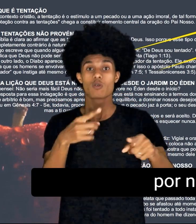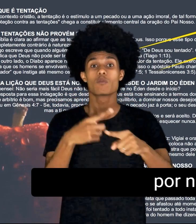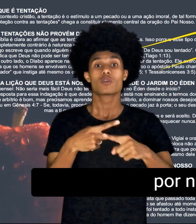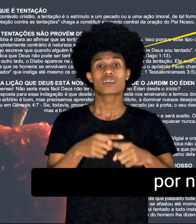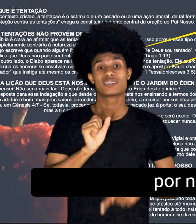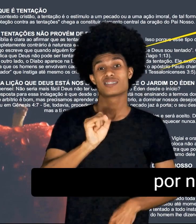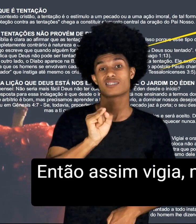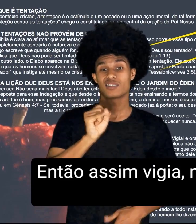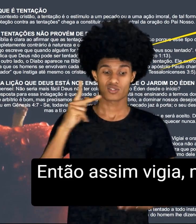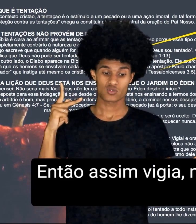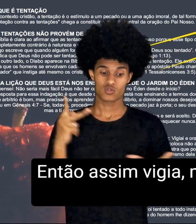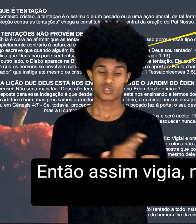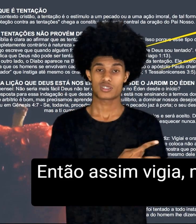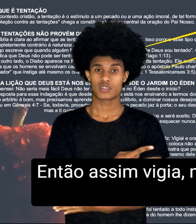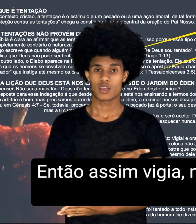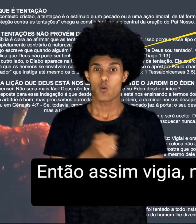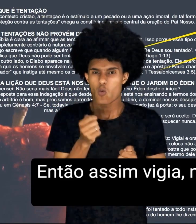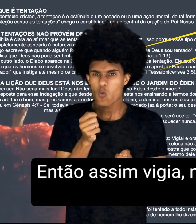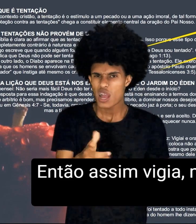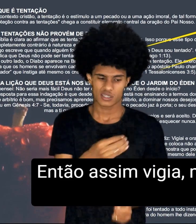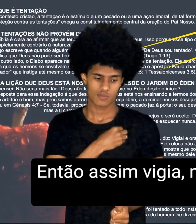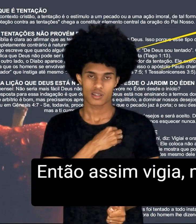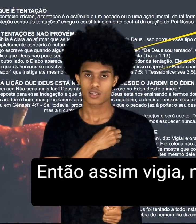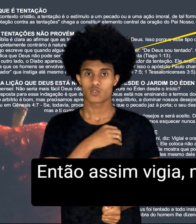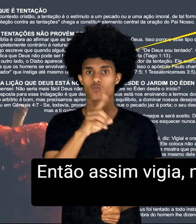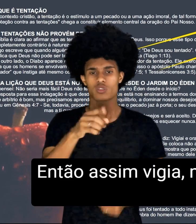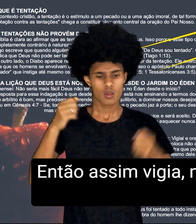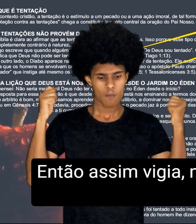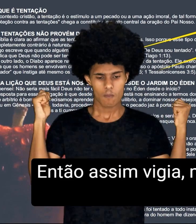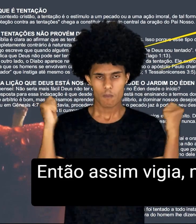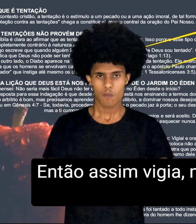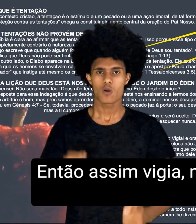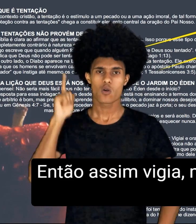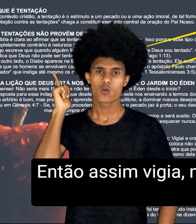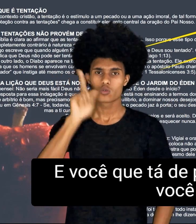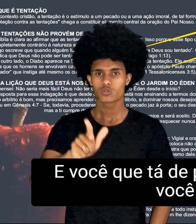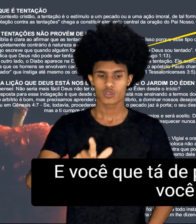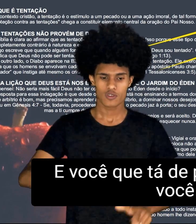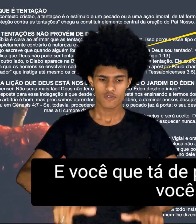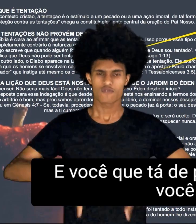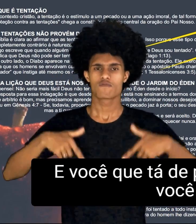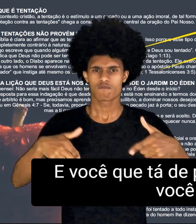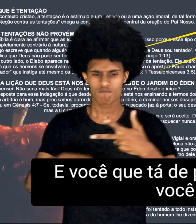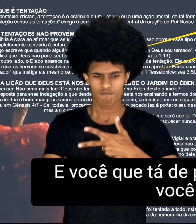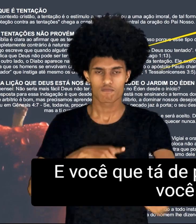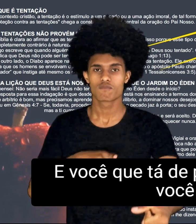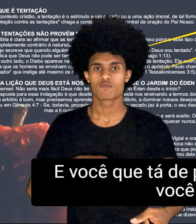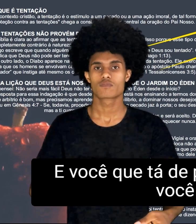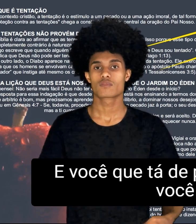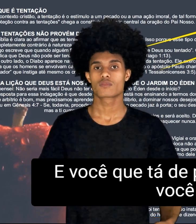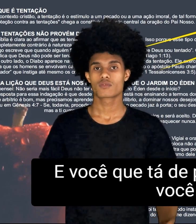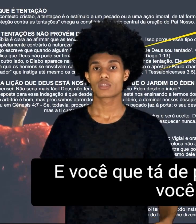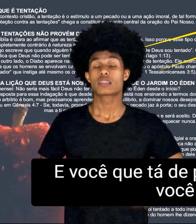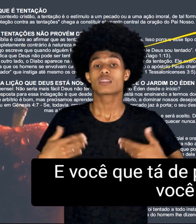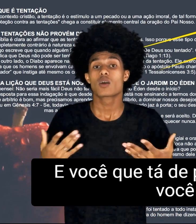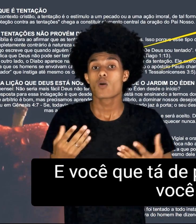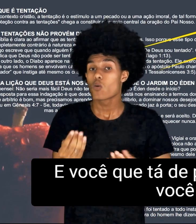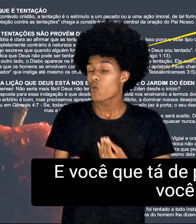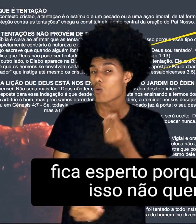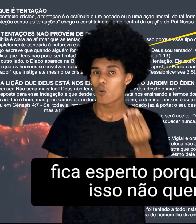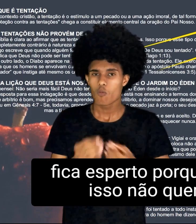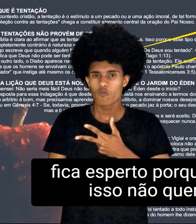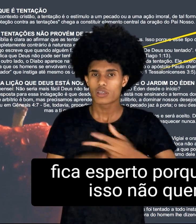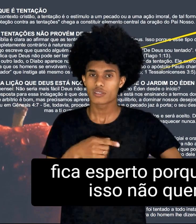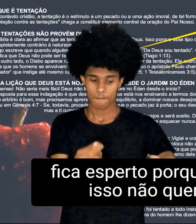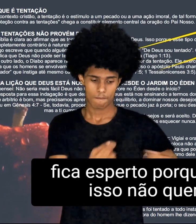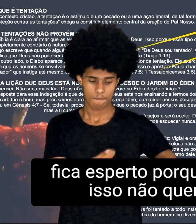por nossas paixões. Então assim, vigie, meu irmão, para que você não caia. E você que está de pé aí, que gosta de falar que você é o santo,